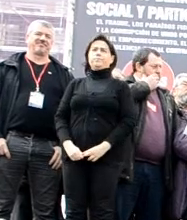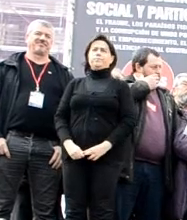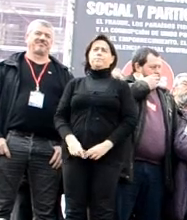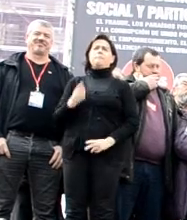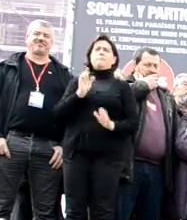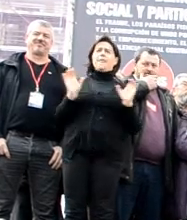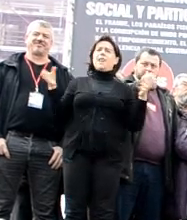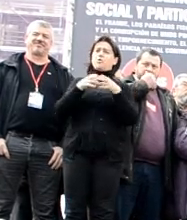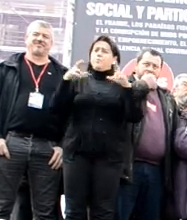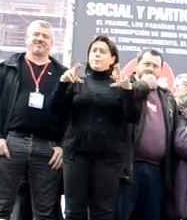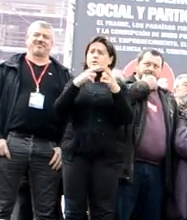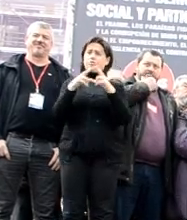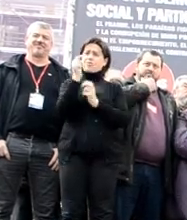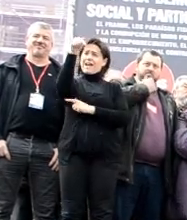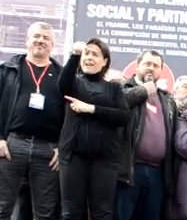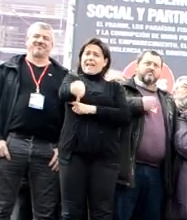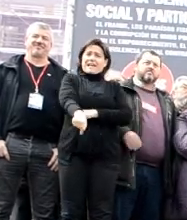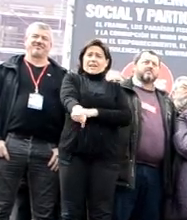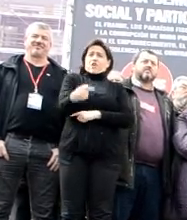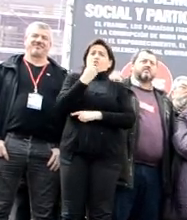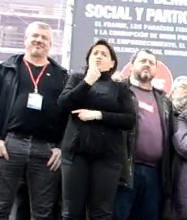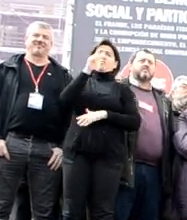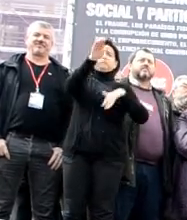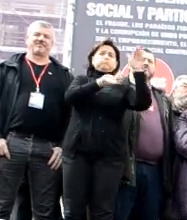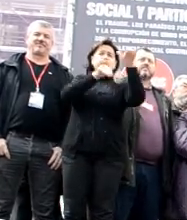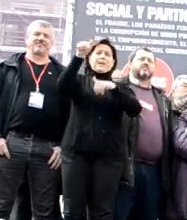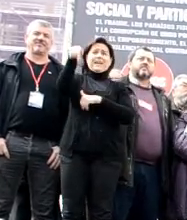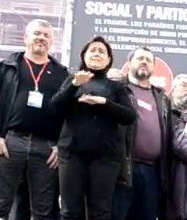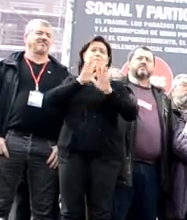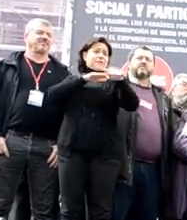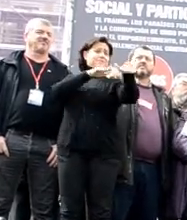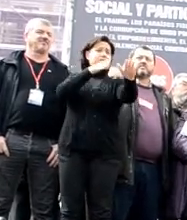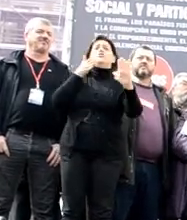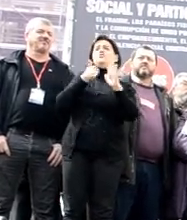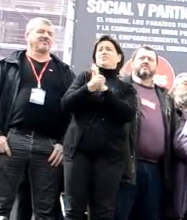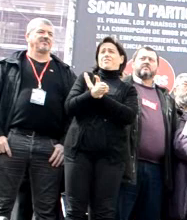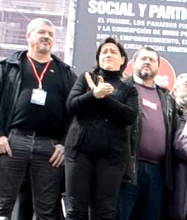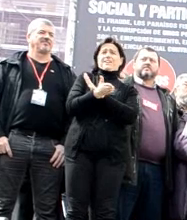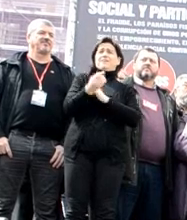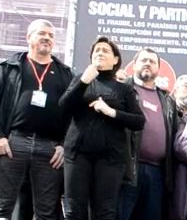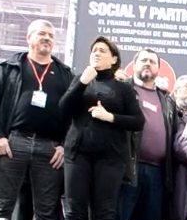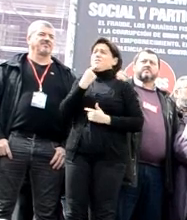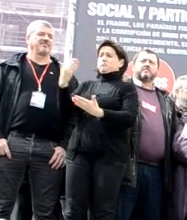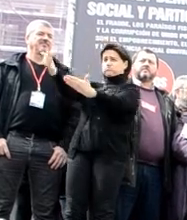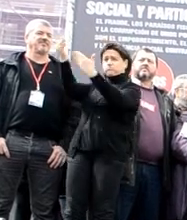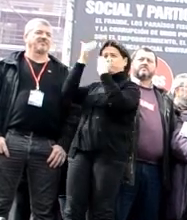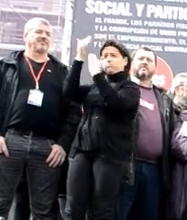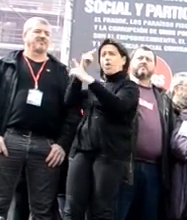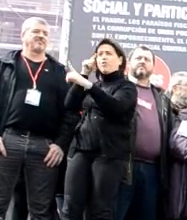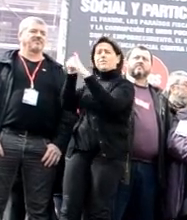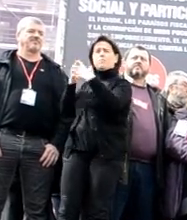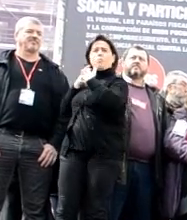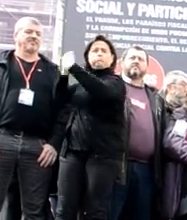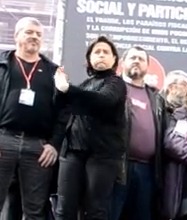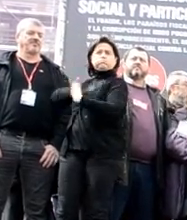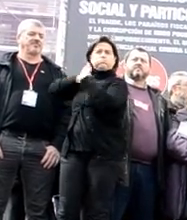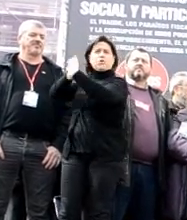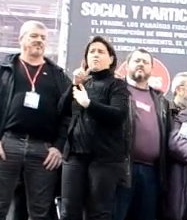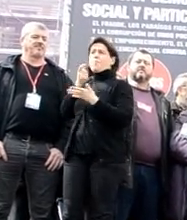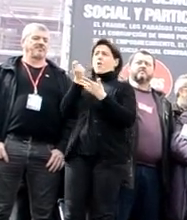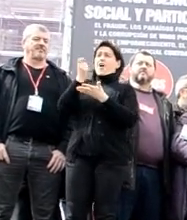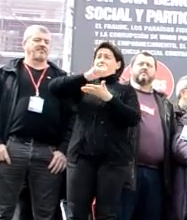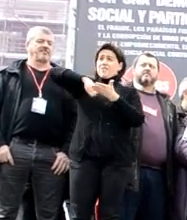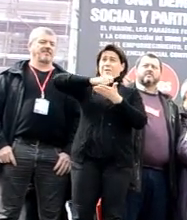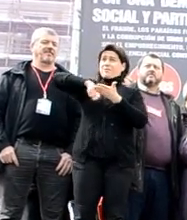La Cumbre Social que hoy convoca esta manifestación valora el esfuerzo realizado en la recogida de firmas para